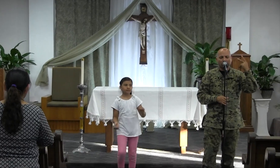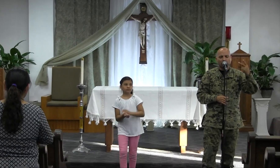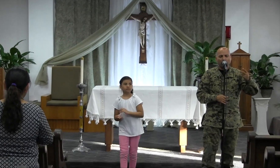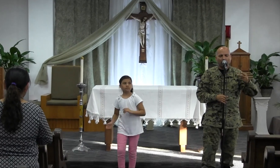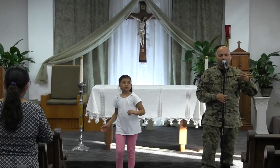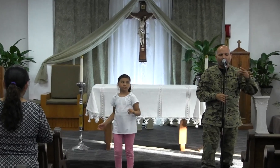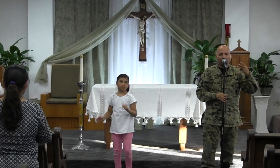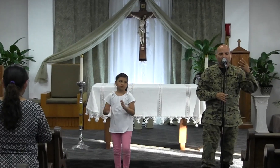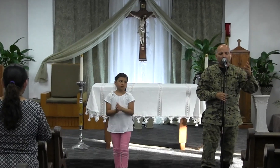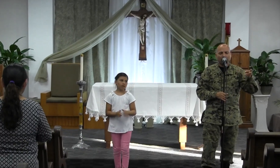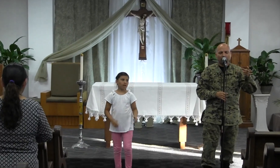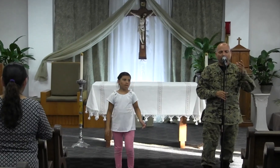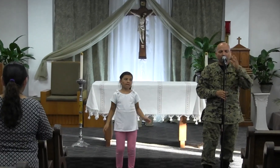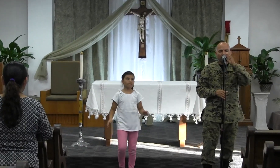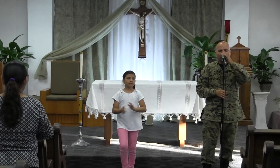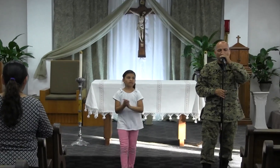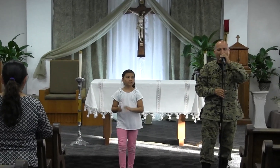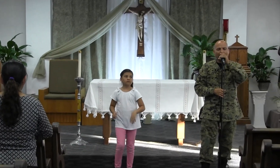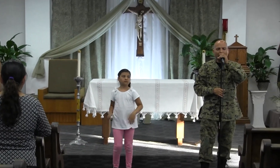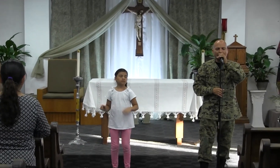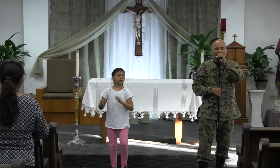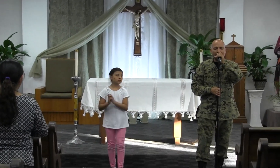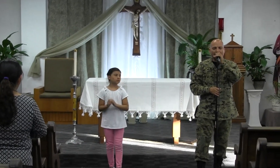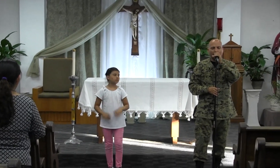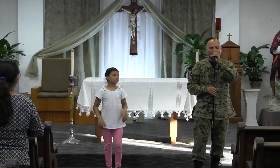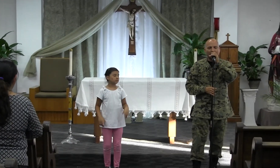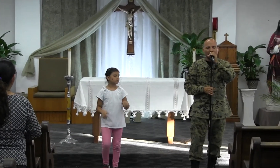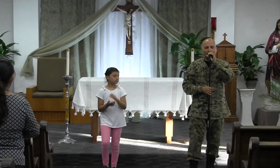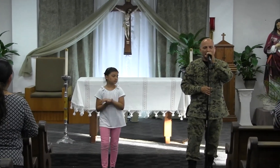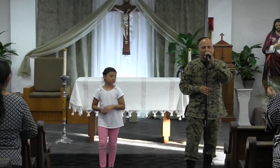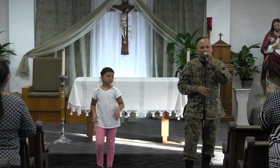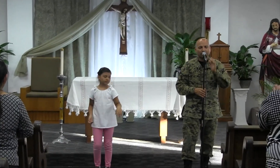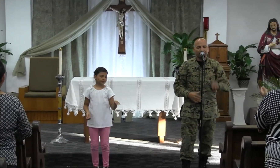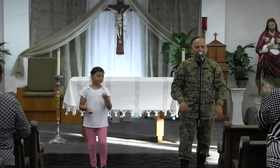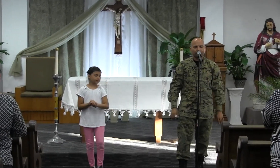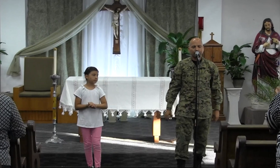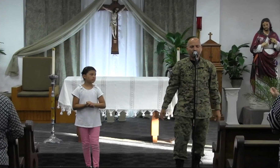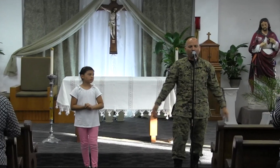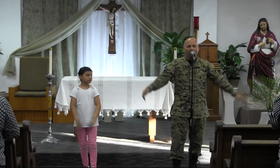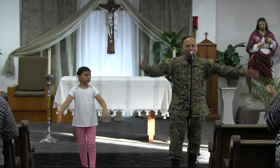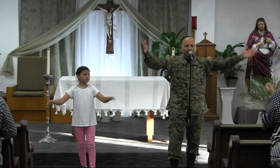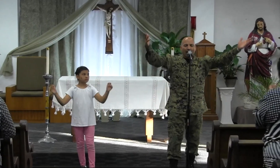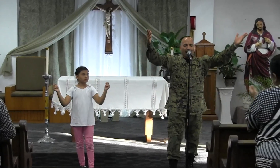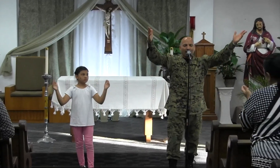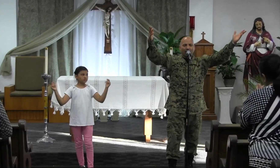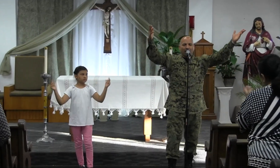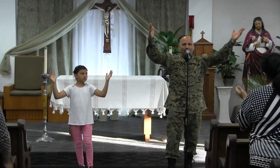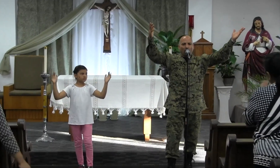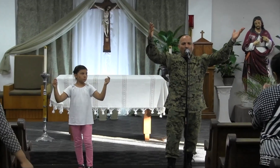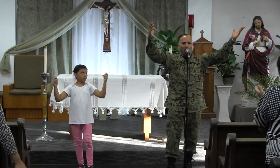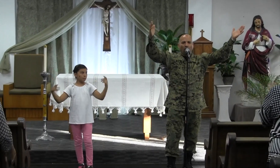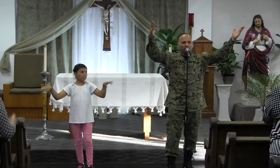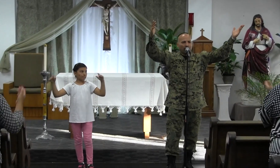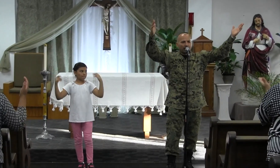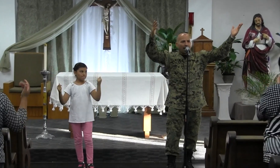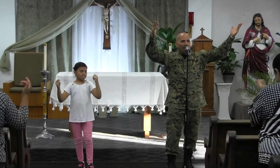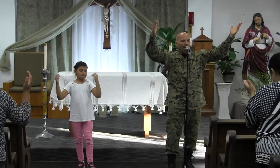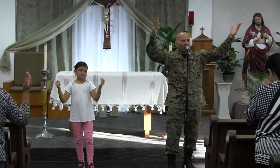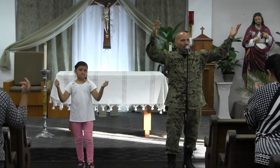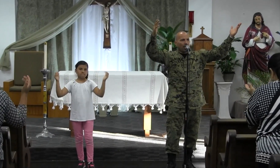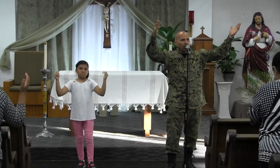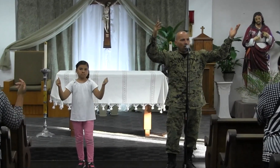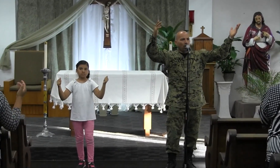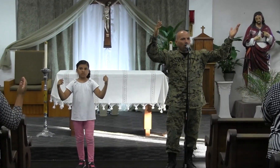que nos conserve, que nos libere. Que haga lo que Él quiera hacer con nuestras vidas. Ya llegó,